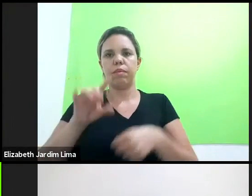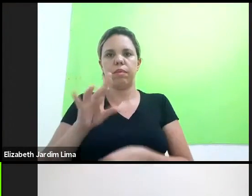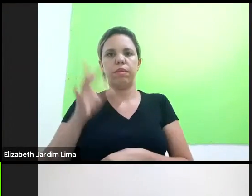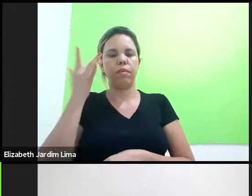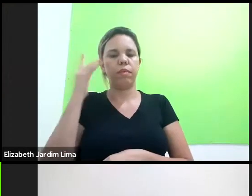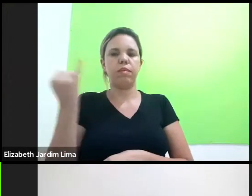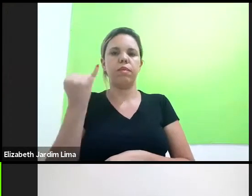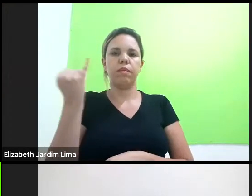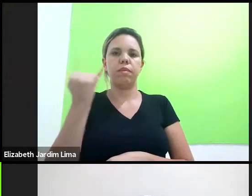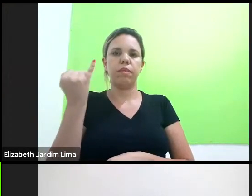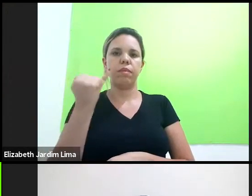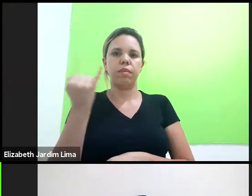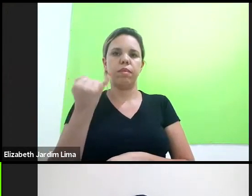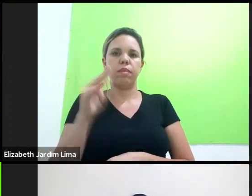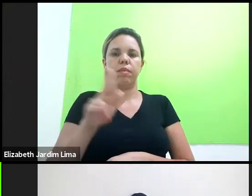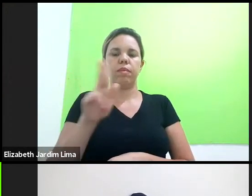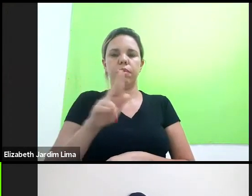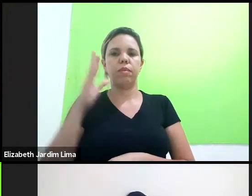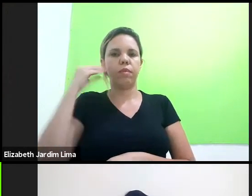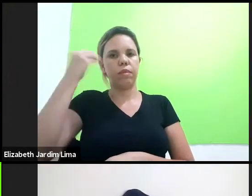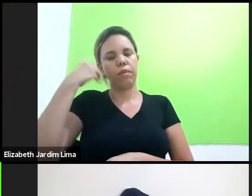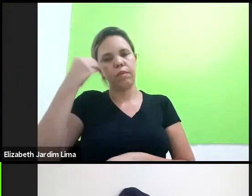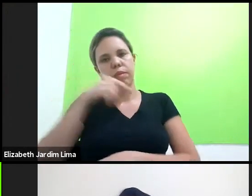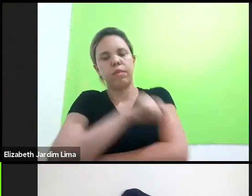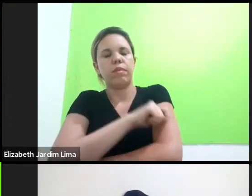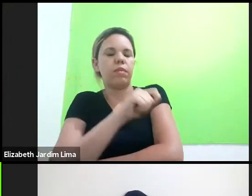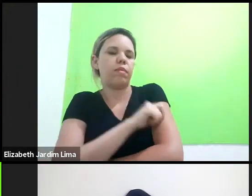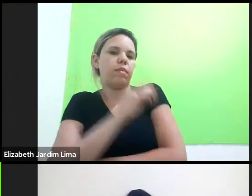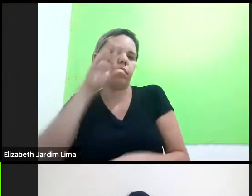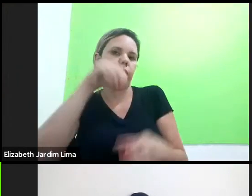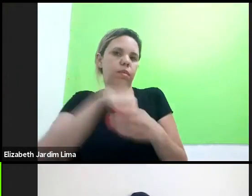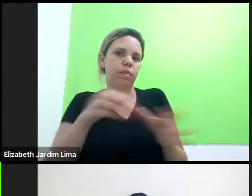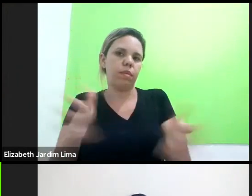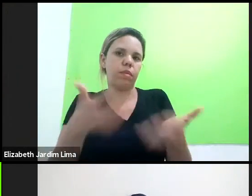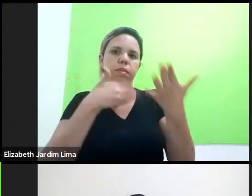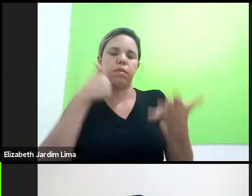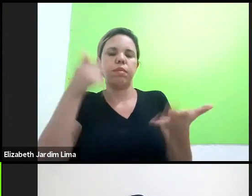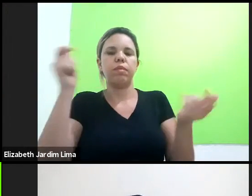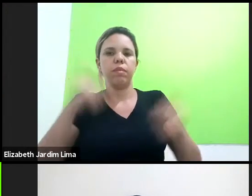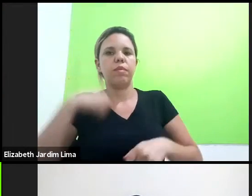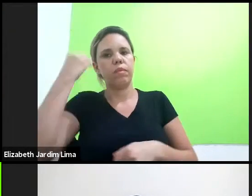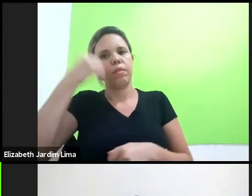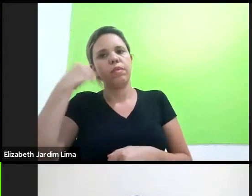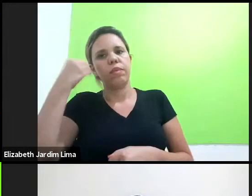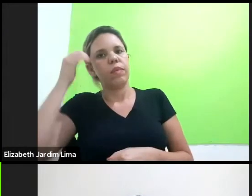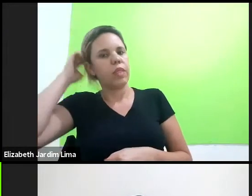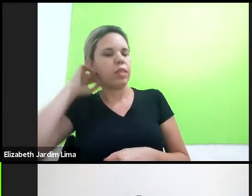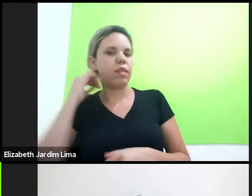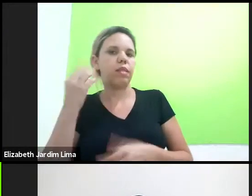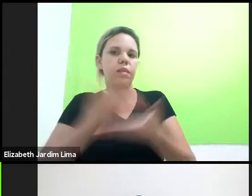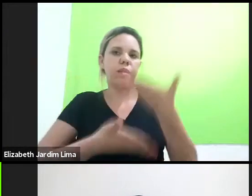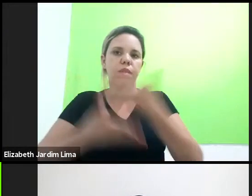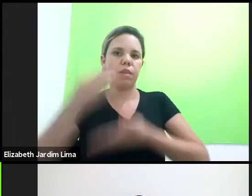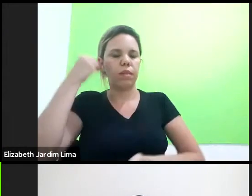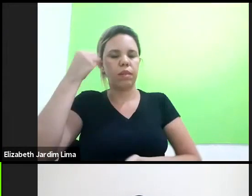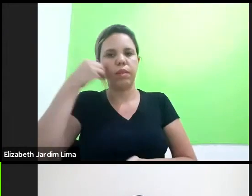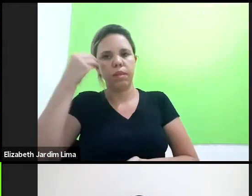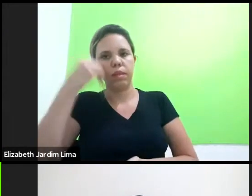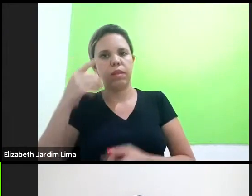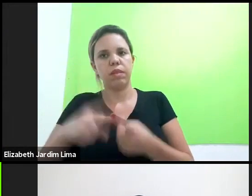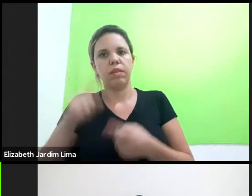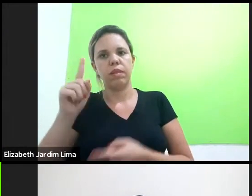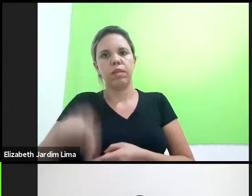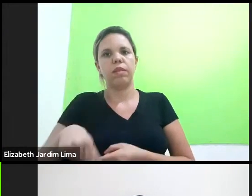importante a universidade ter conhecimento desses alunos que estão dentro e contribuir da melhor forma no conhecimento e nessas trocas de experiências, porque é